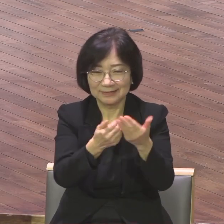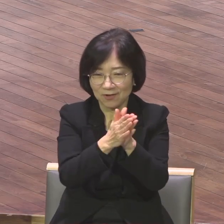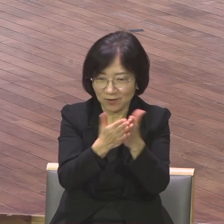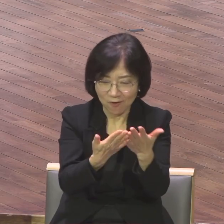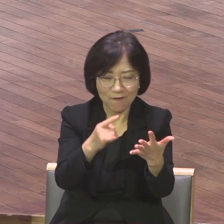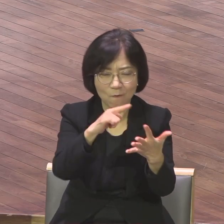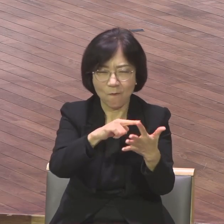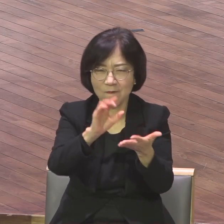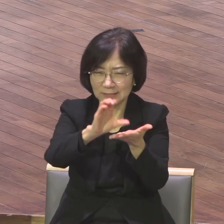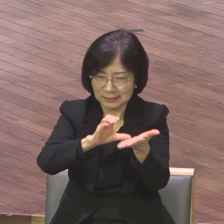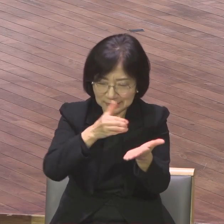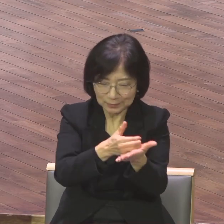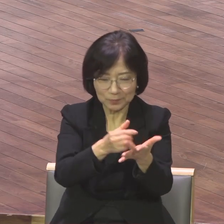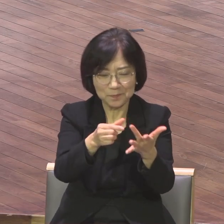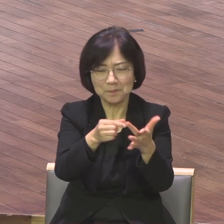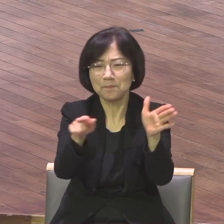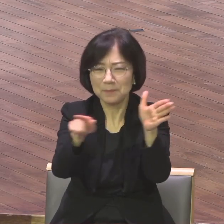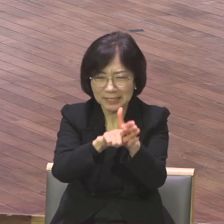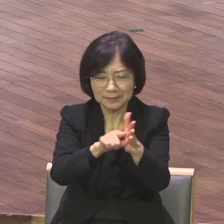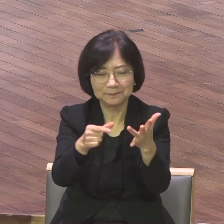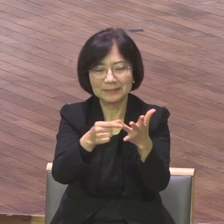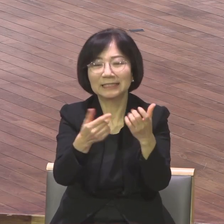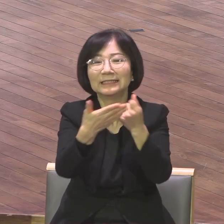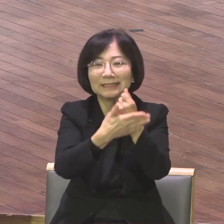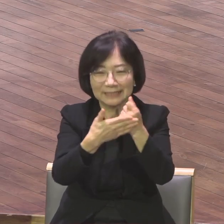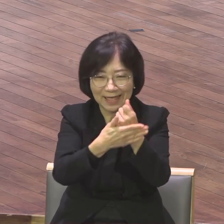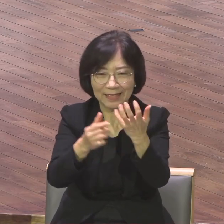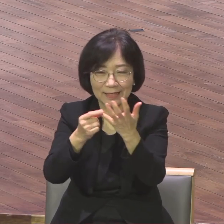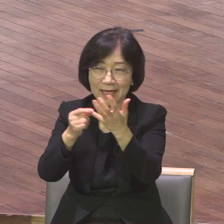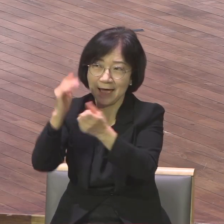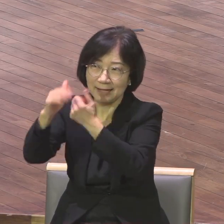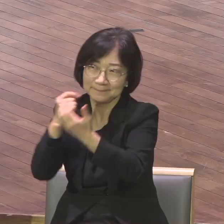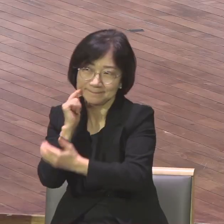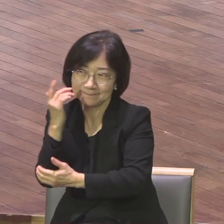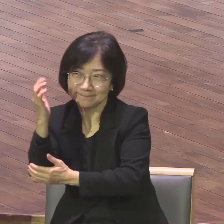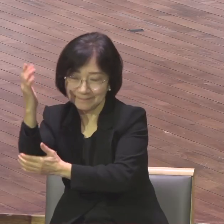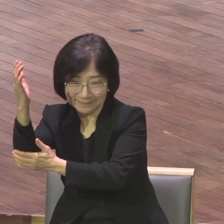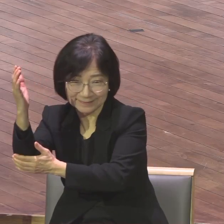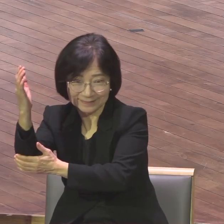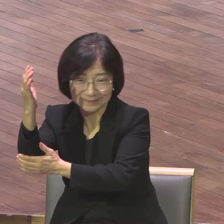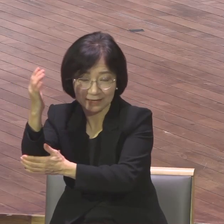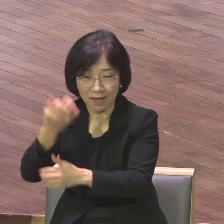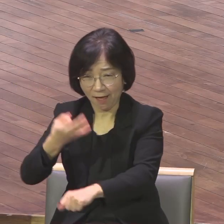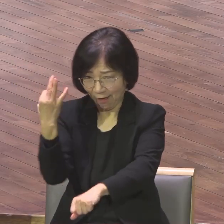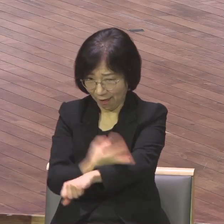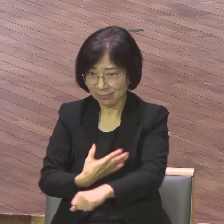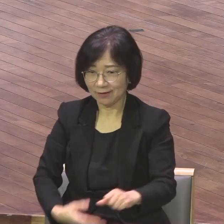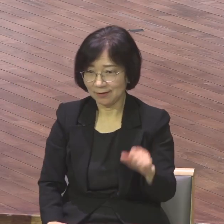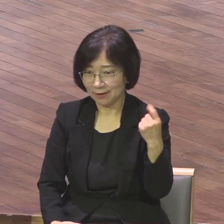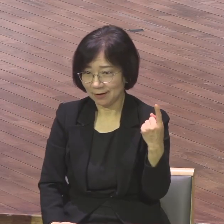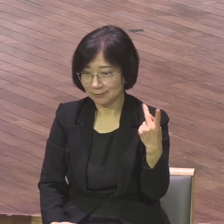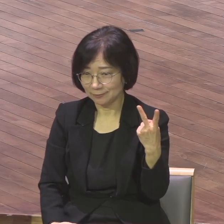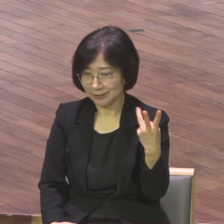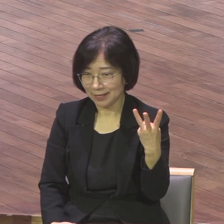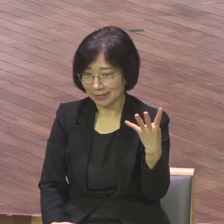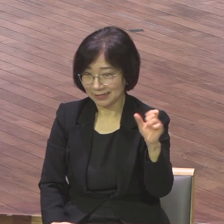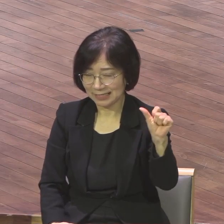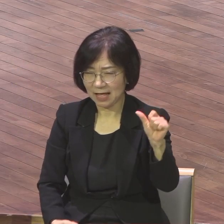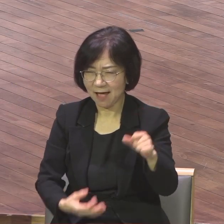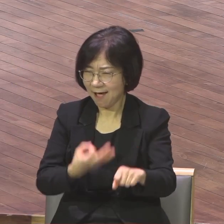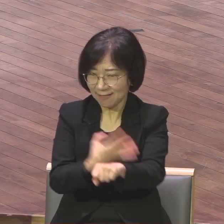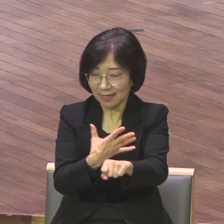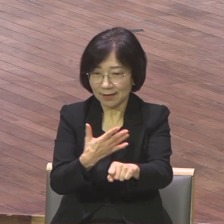오직 그리스도, 오직 믿음, 오직 은혜, 오직 하나님께 영광. 이 간단한 5가지, 이 5가지 여러분이